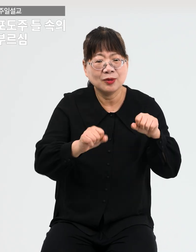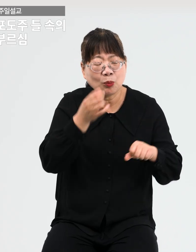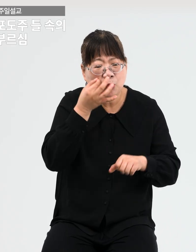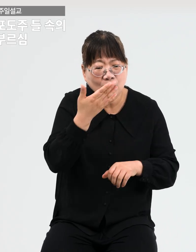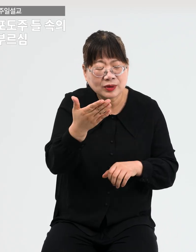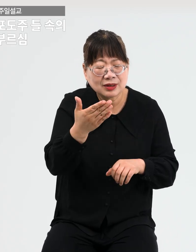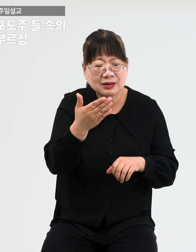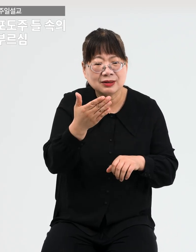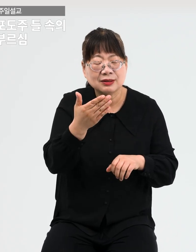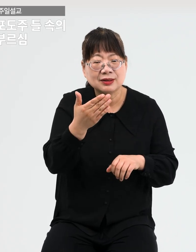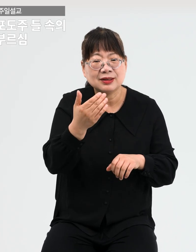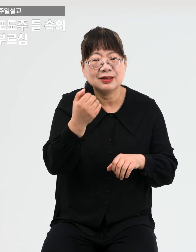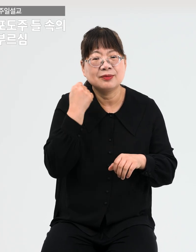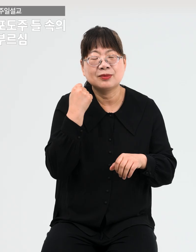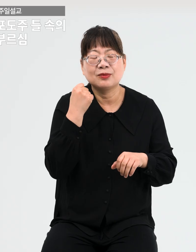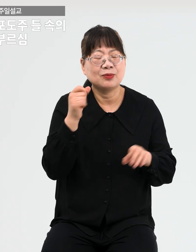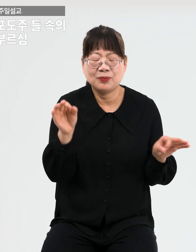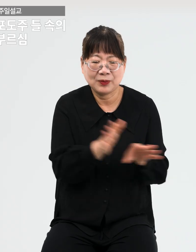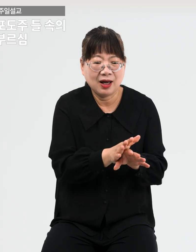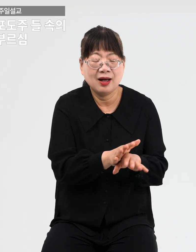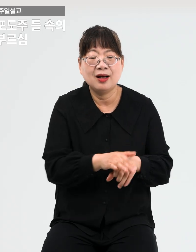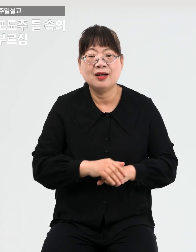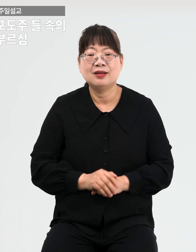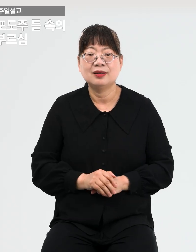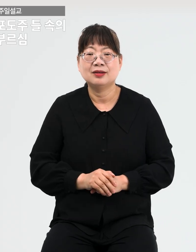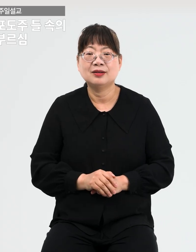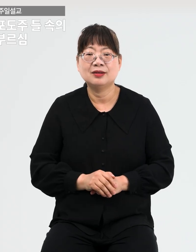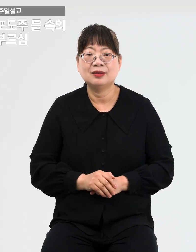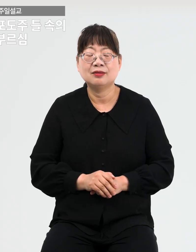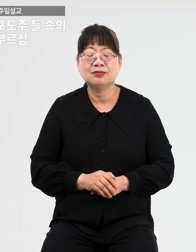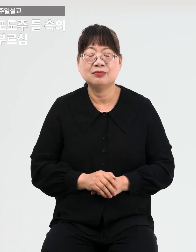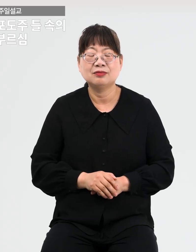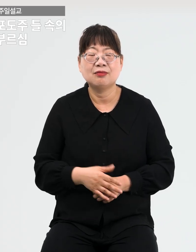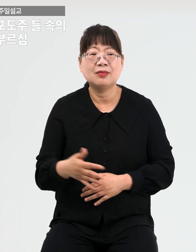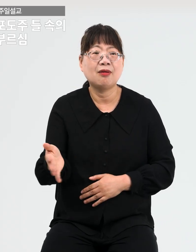겁니다. 그냥 텅 빈 눈빛,